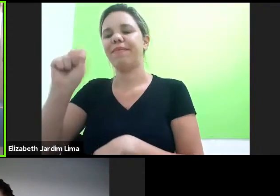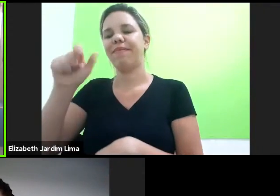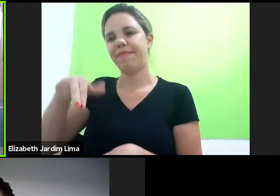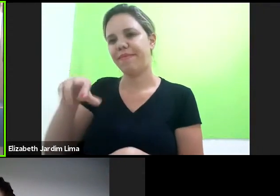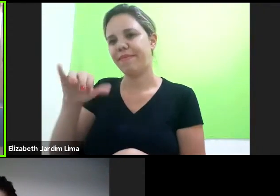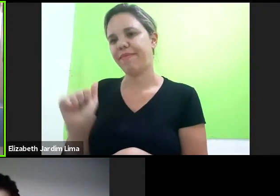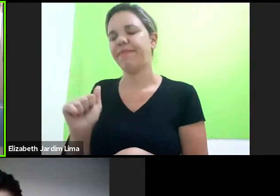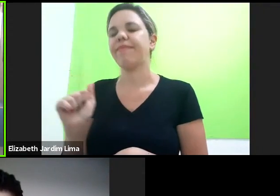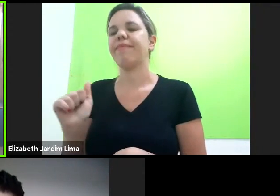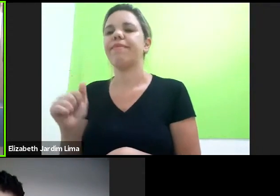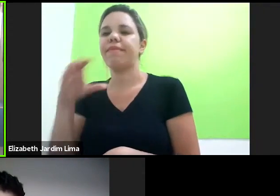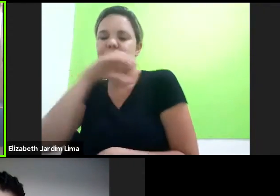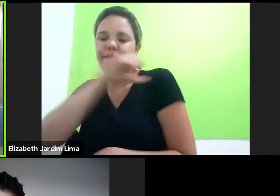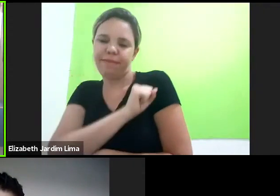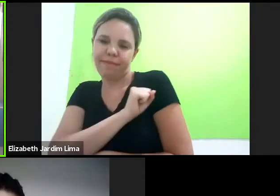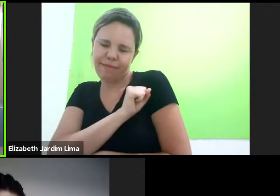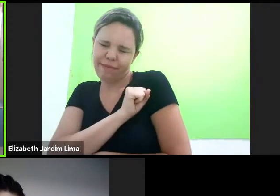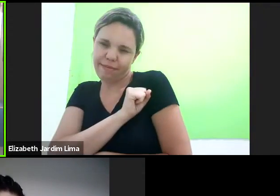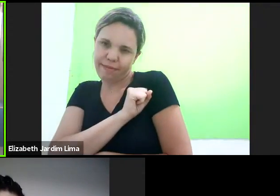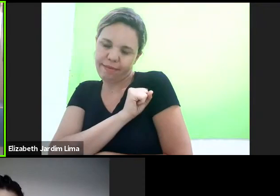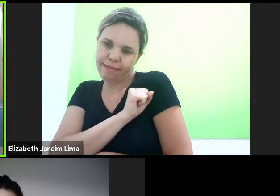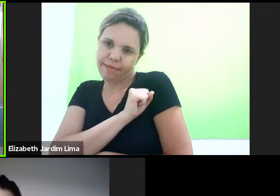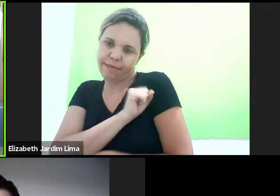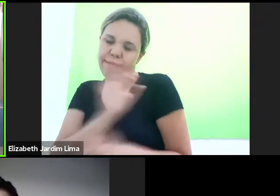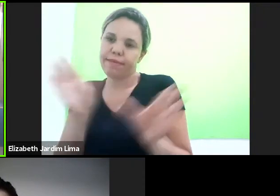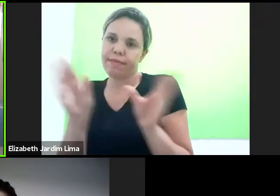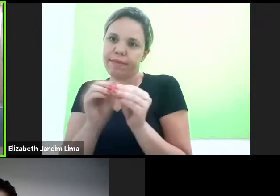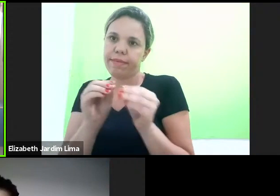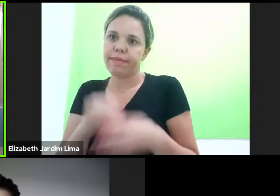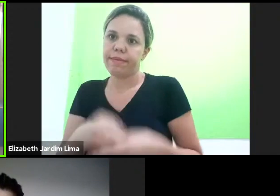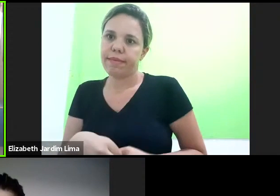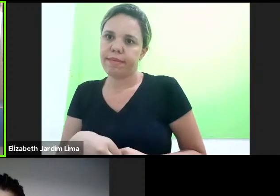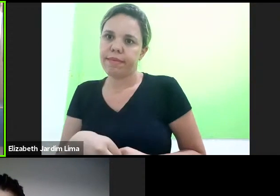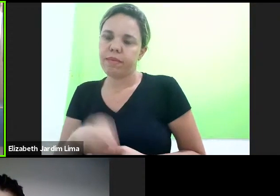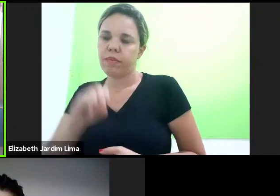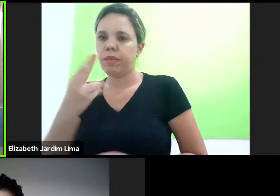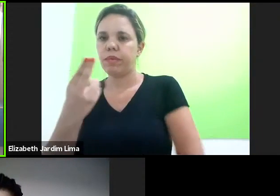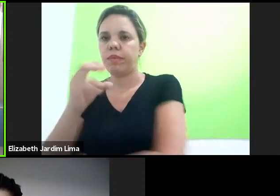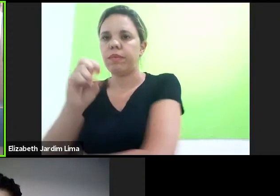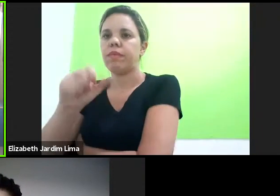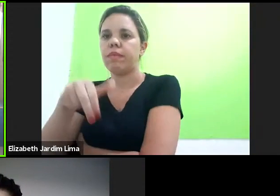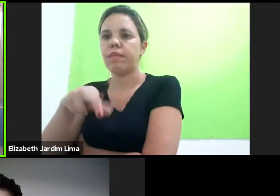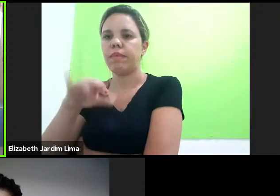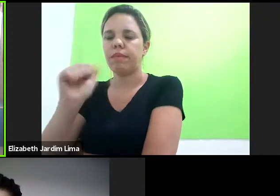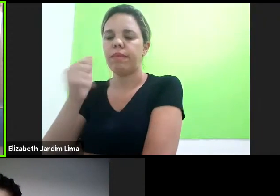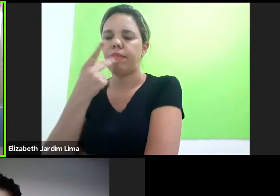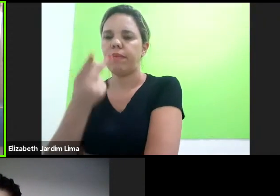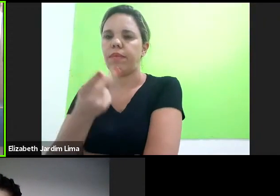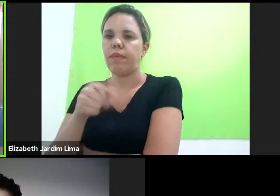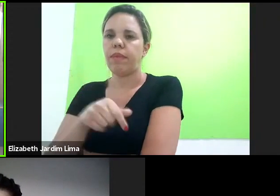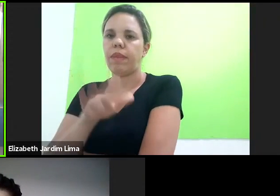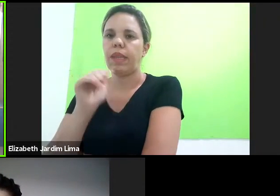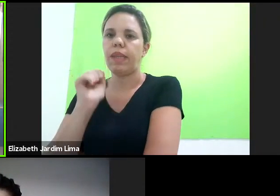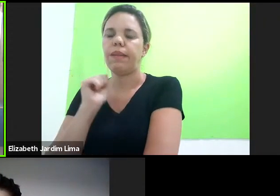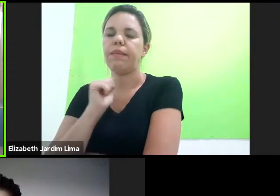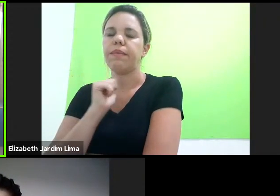um momento rapidinho de considerações finais, ou será que a Samara caiu da nossa chamada